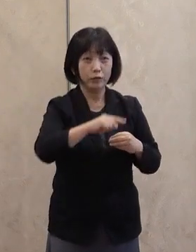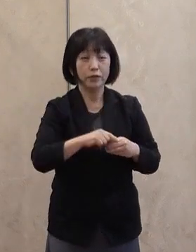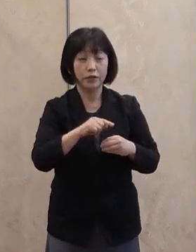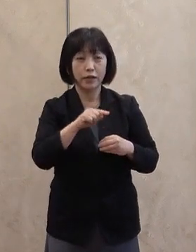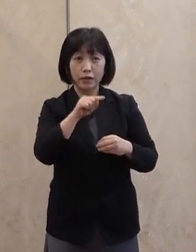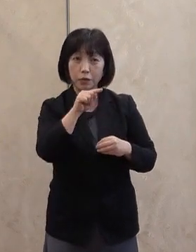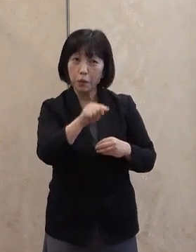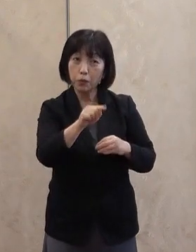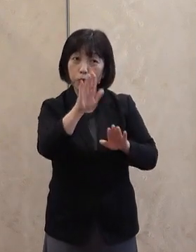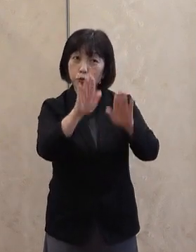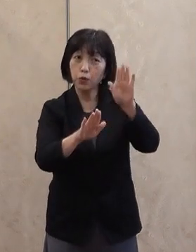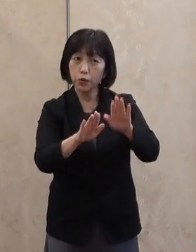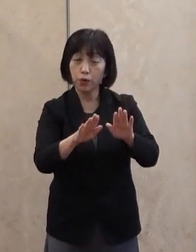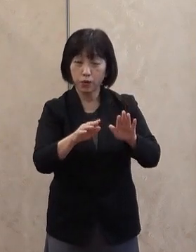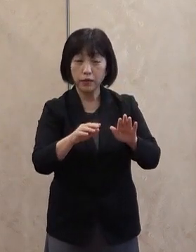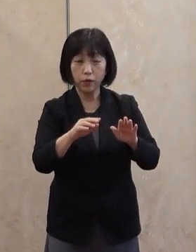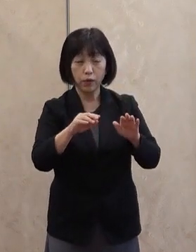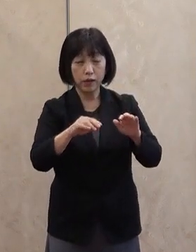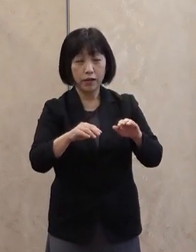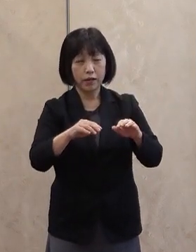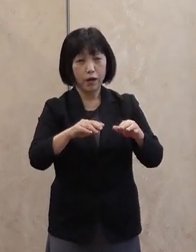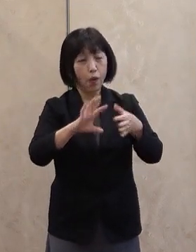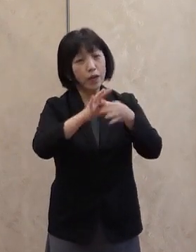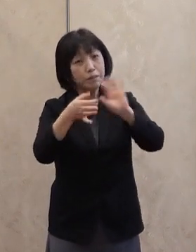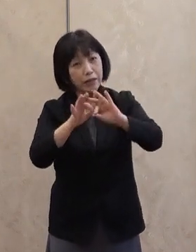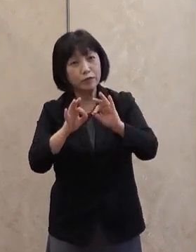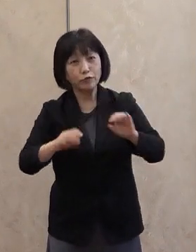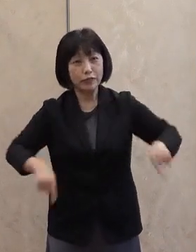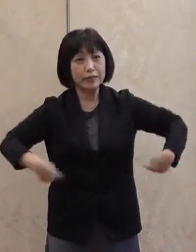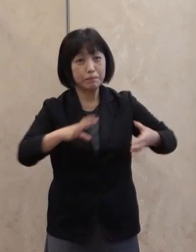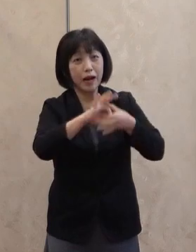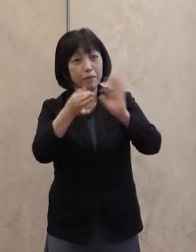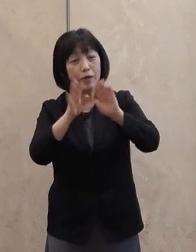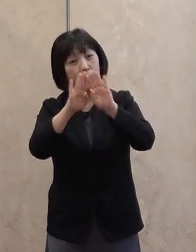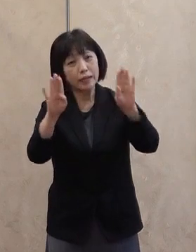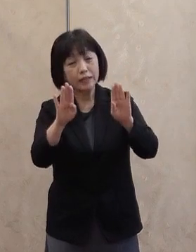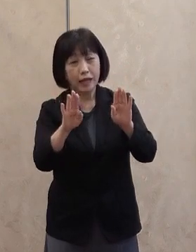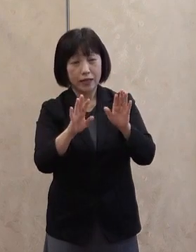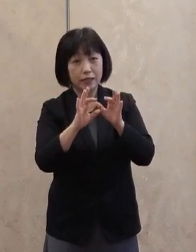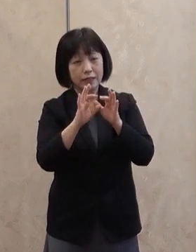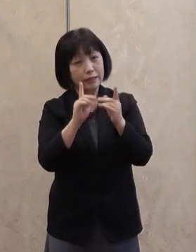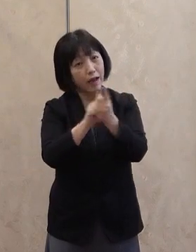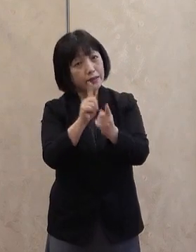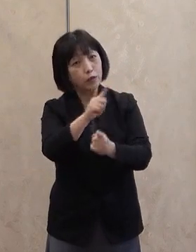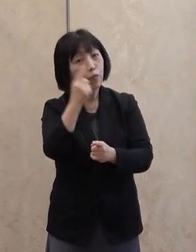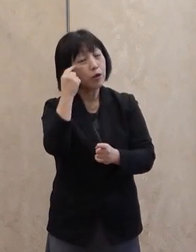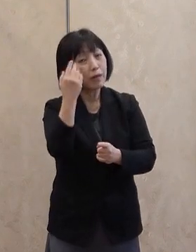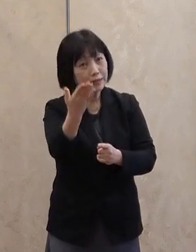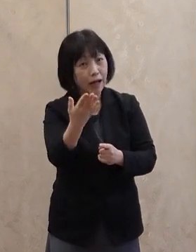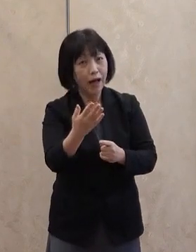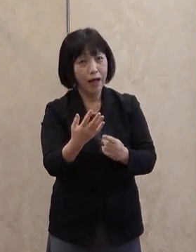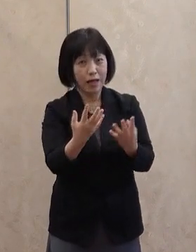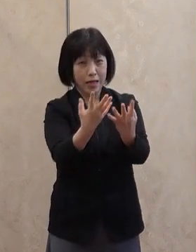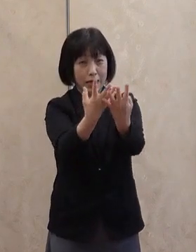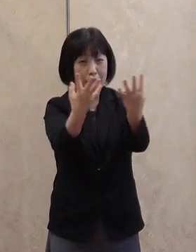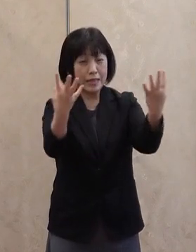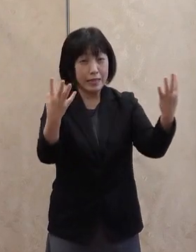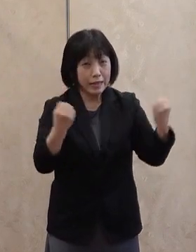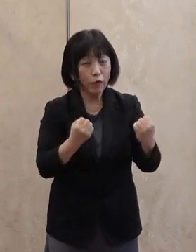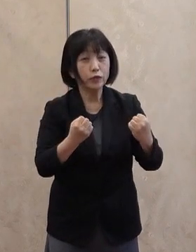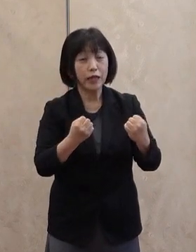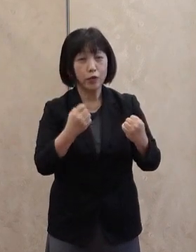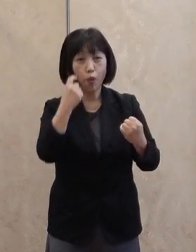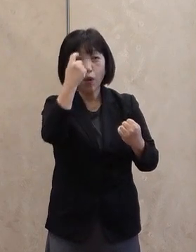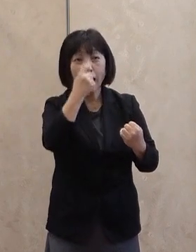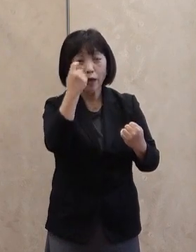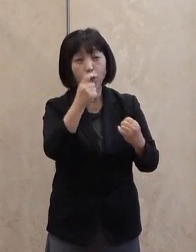えになるんでしょうか。数万人規模の海外の方が観客としては無観